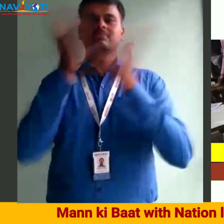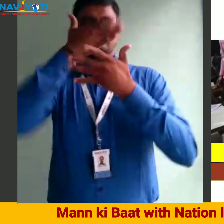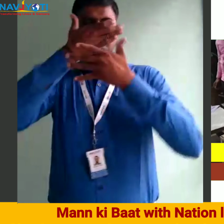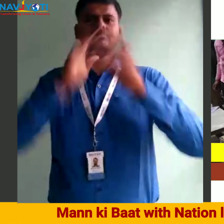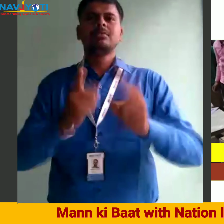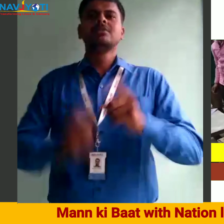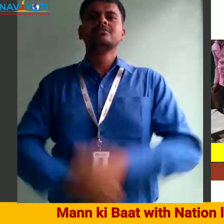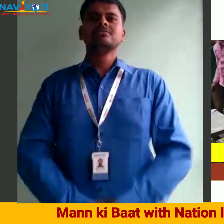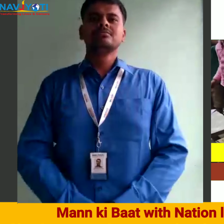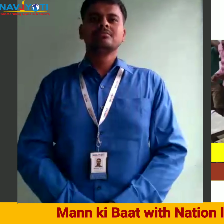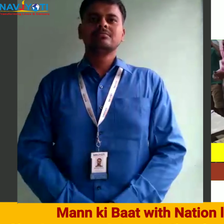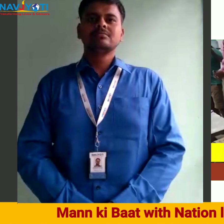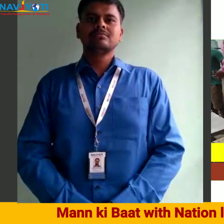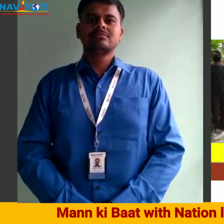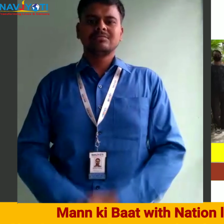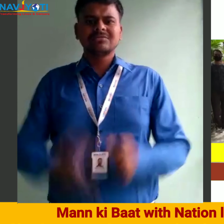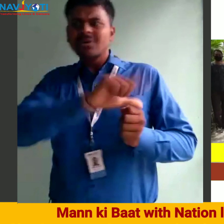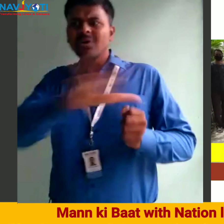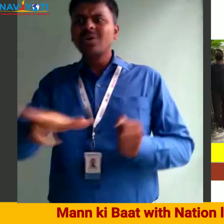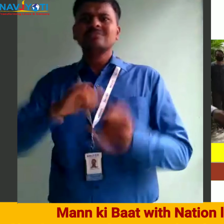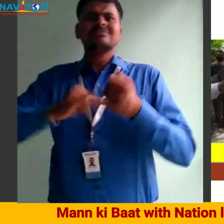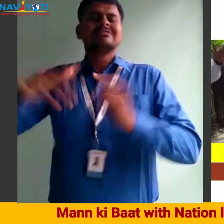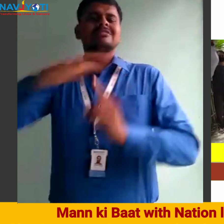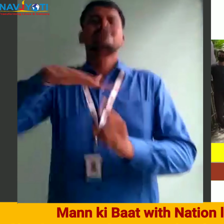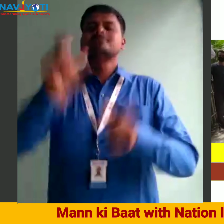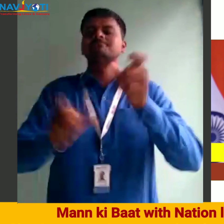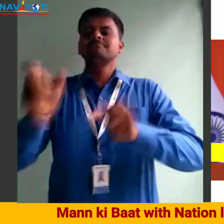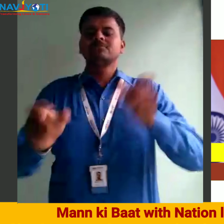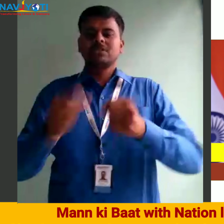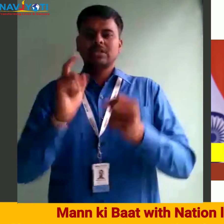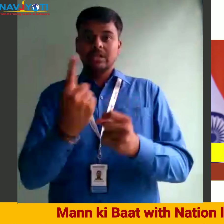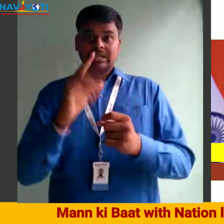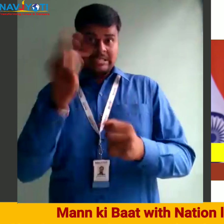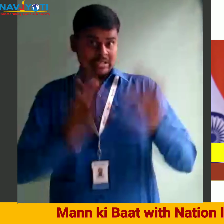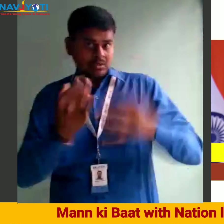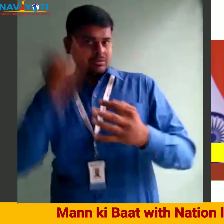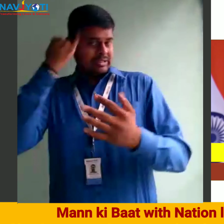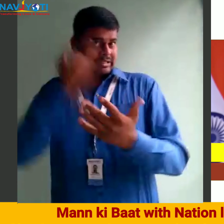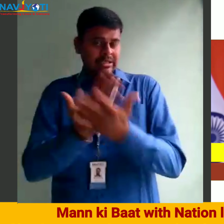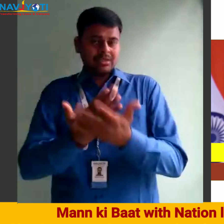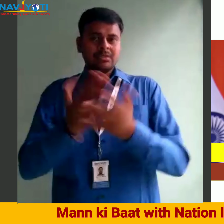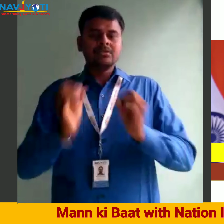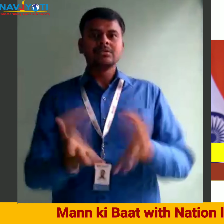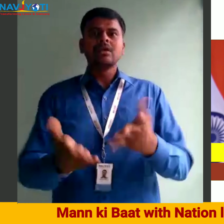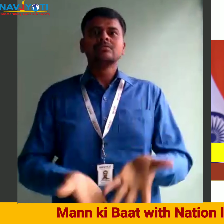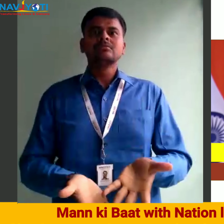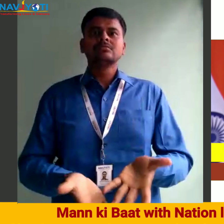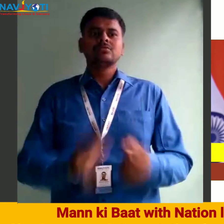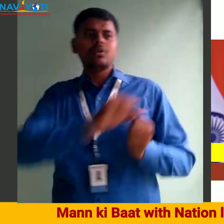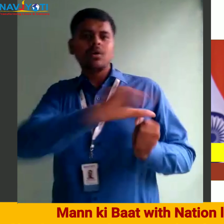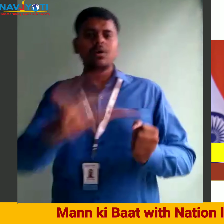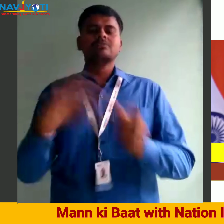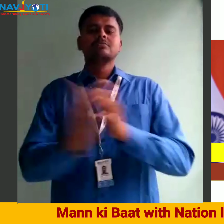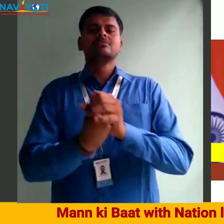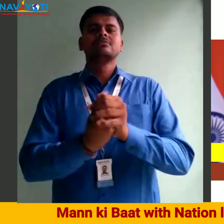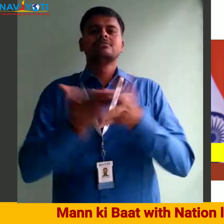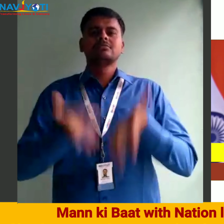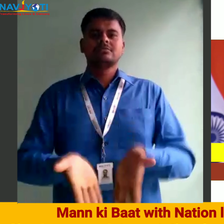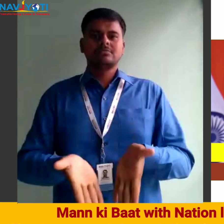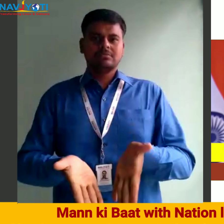बचना है और दूसरों को भी बचाना है तो आपको मास्क लगाना पड़ेगा। और मेरा तो